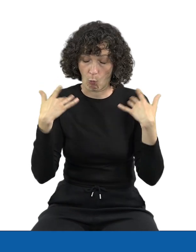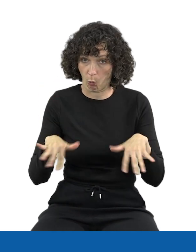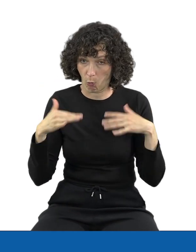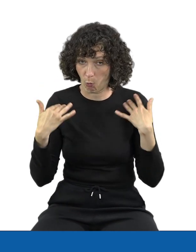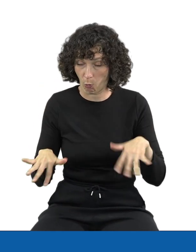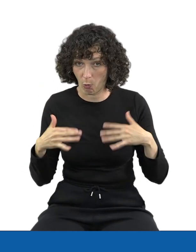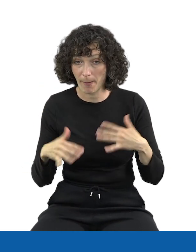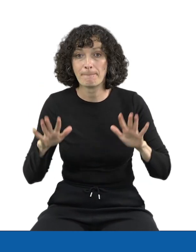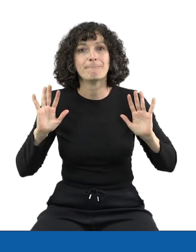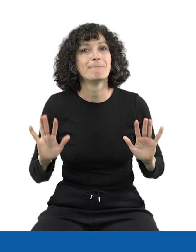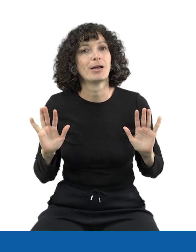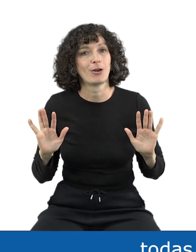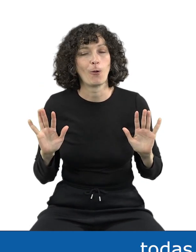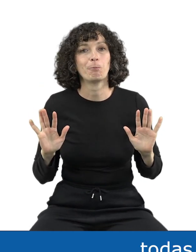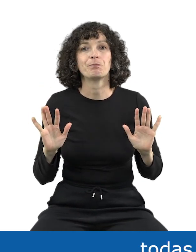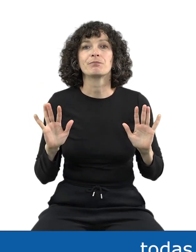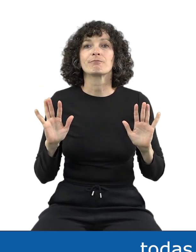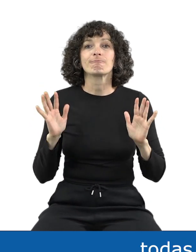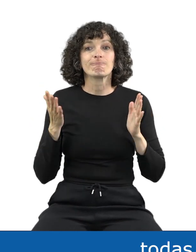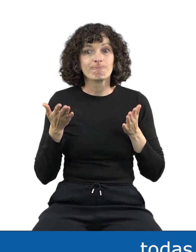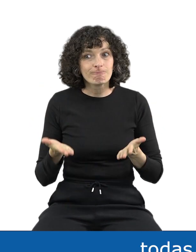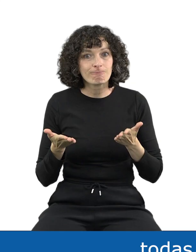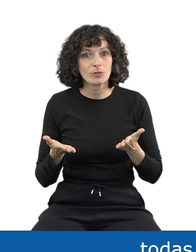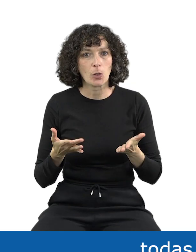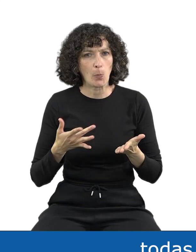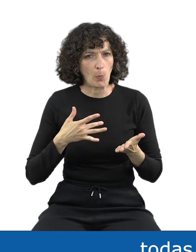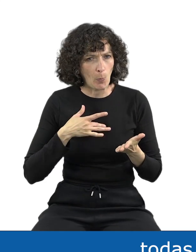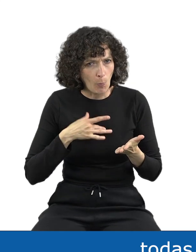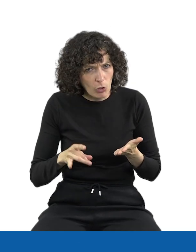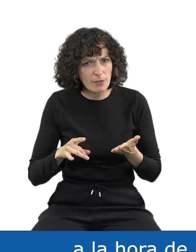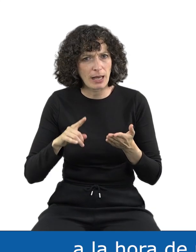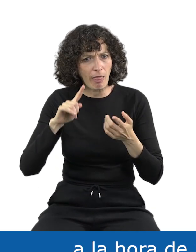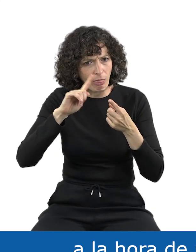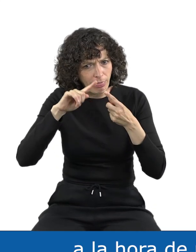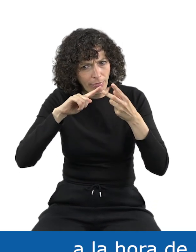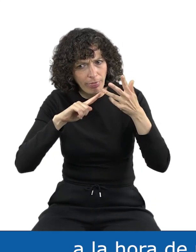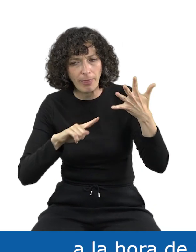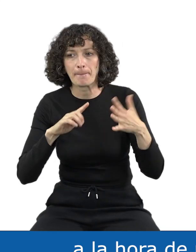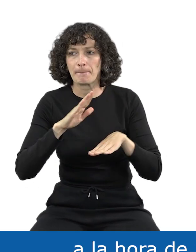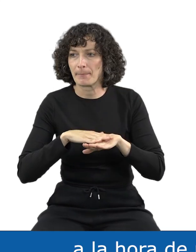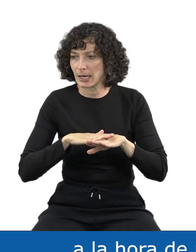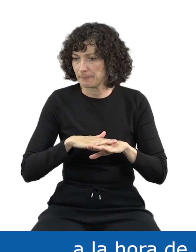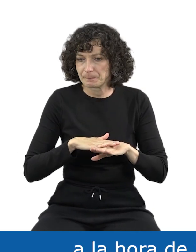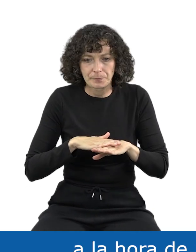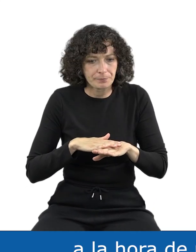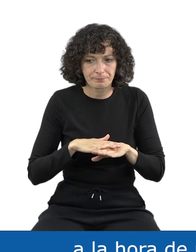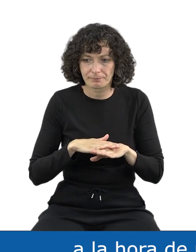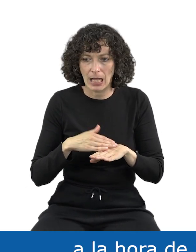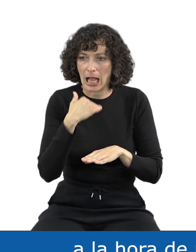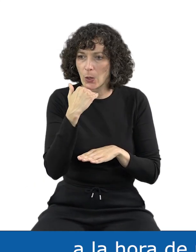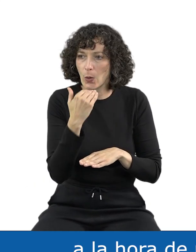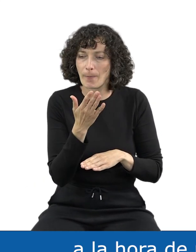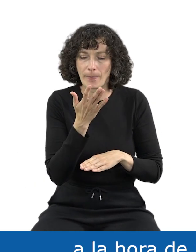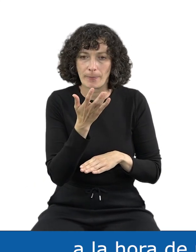de todas las posibilidades que te pueden ofrecer a la hora de realizar, bueno, pues